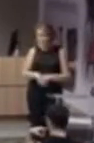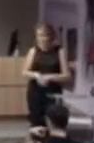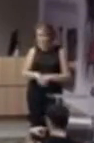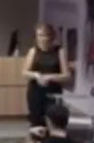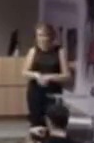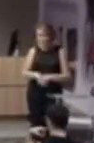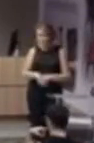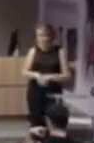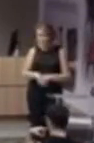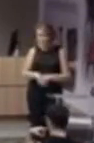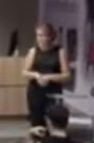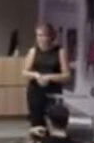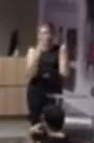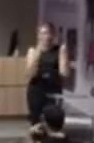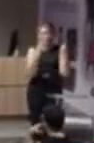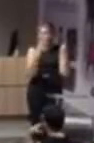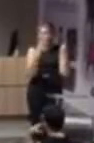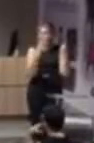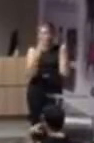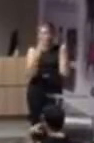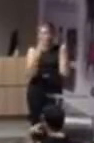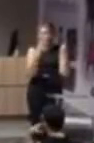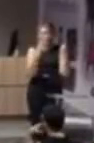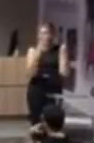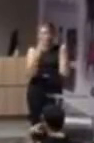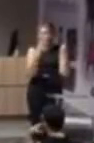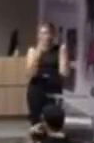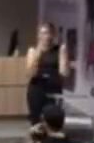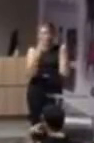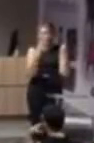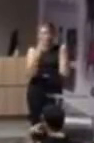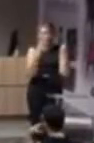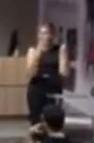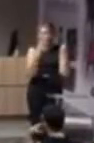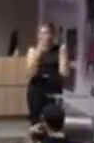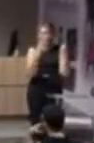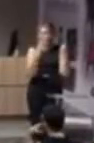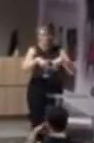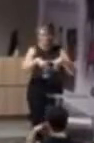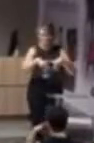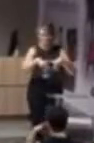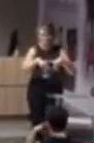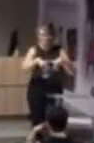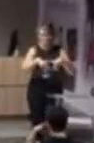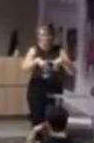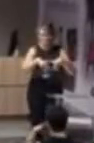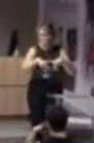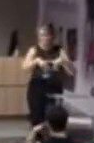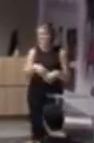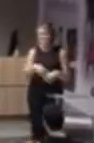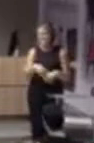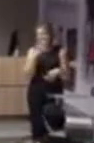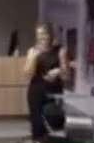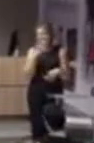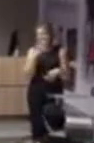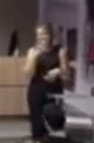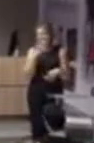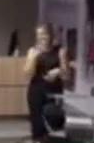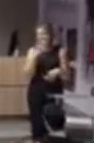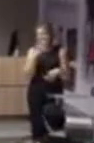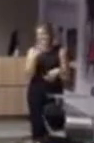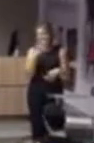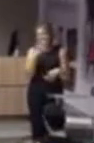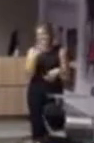Violência de gênero e orientação sexual, um outro recorte. Isso é um trecho do relatório, né? Ressalta-se que em conversa com um dos psiquiatras, trabalhador